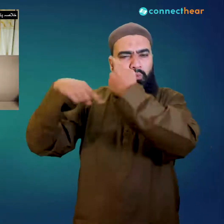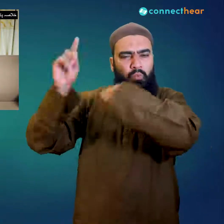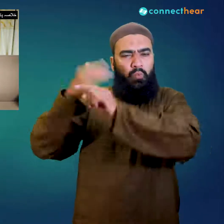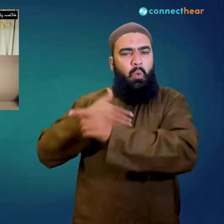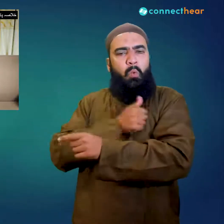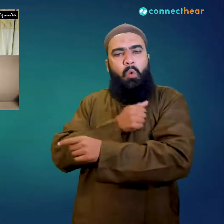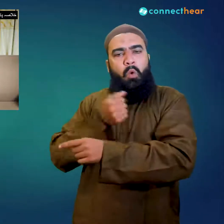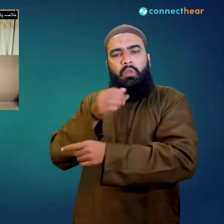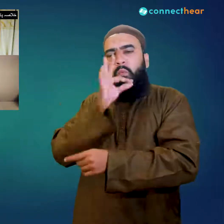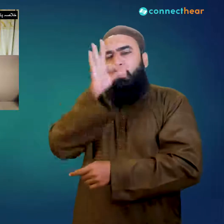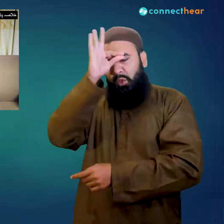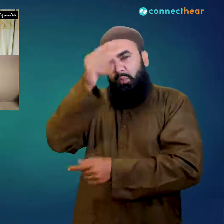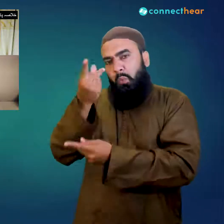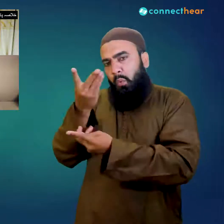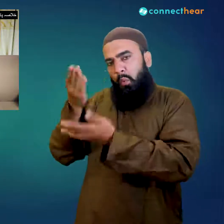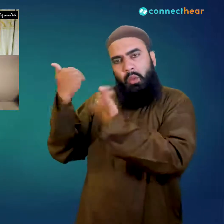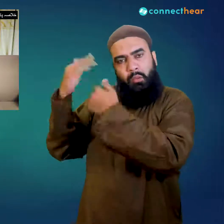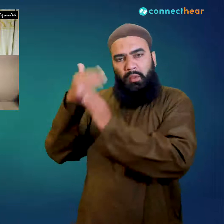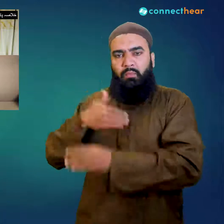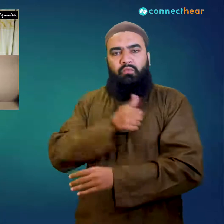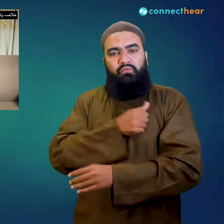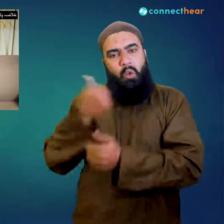گواہی پیش کی جائے گی۔